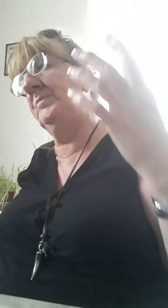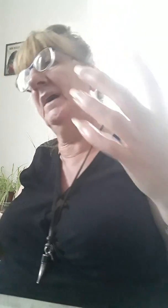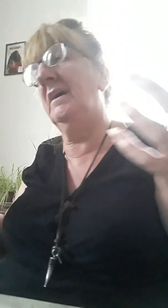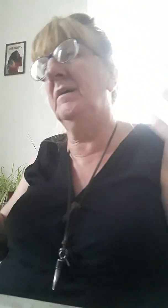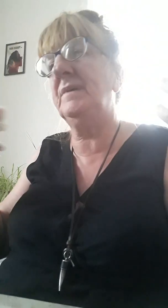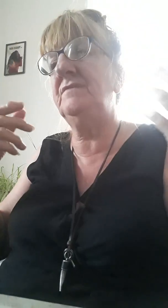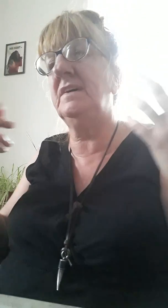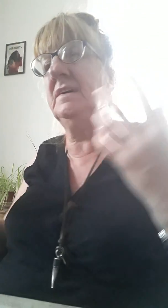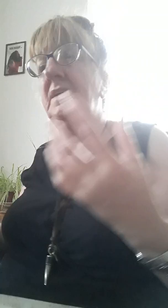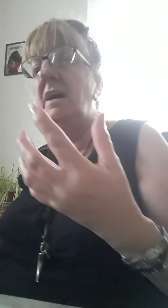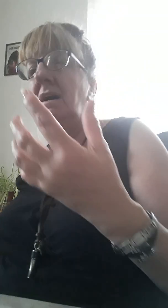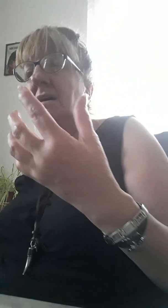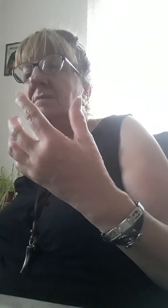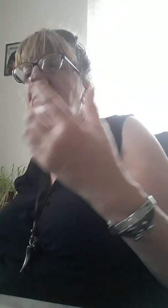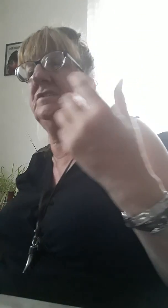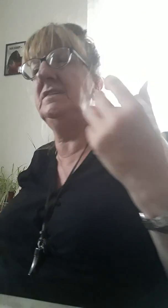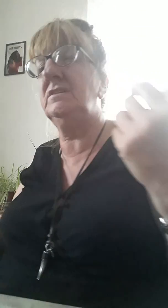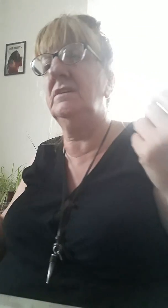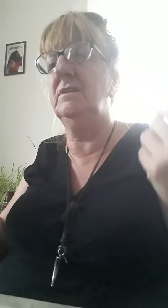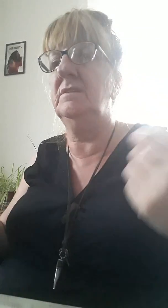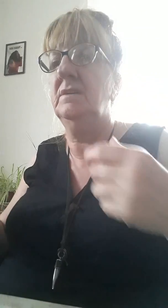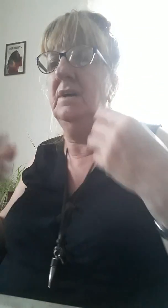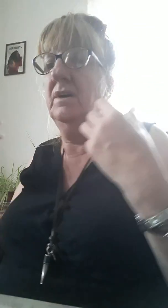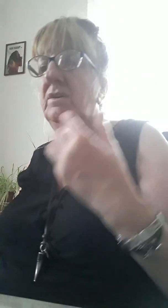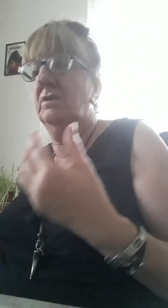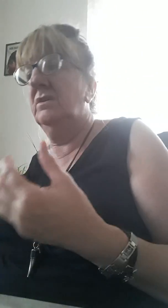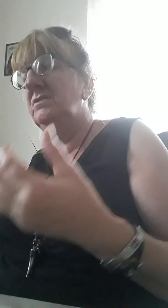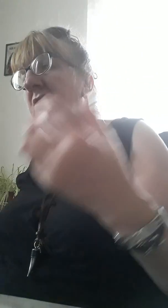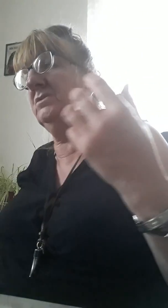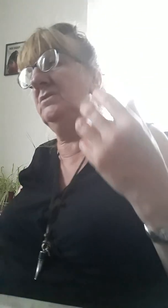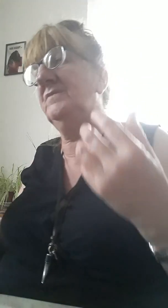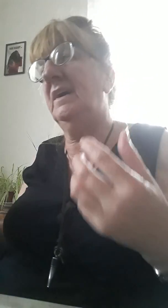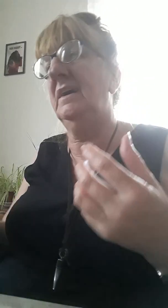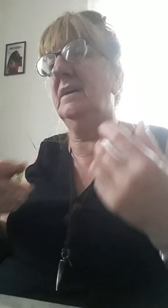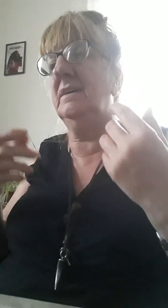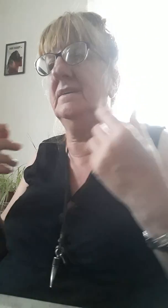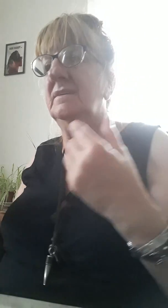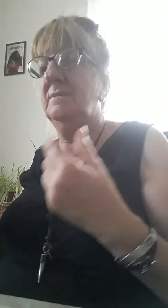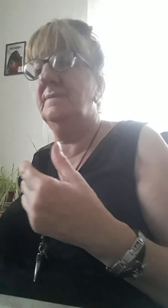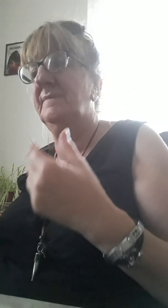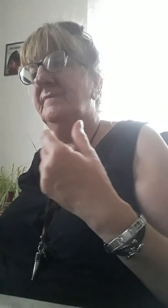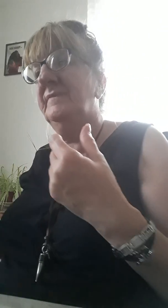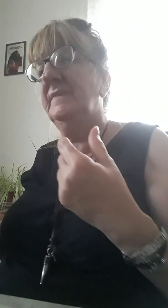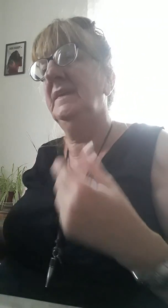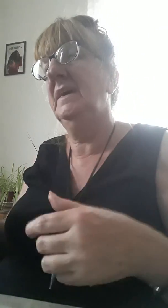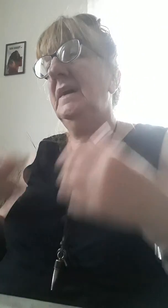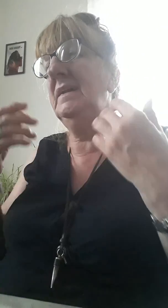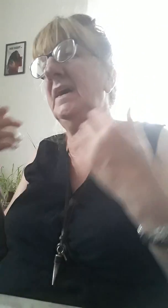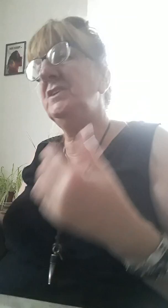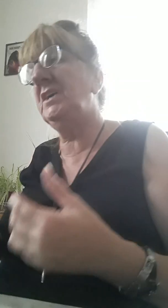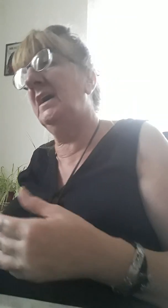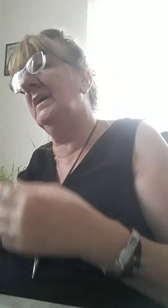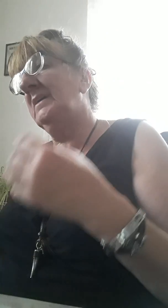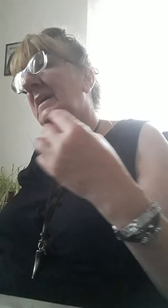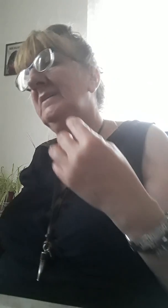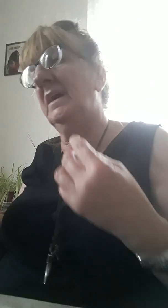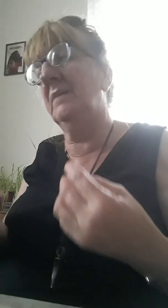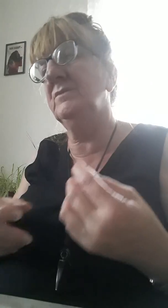pas préférer la musique aux yeux d'une femme. Les chagrins